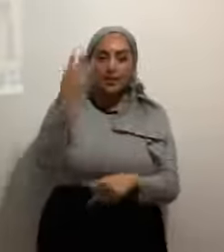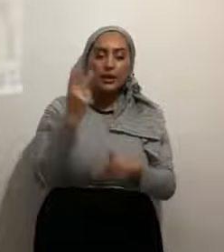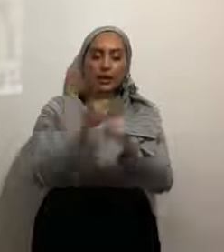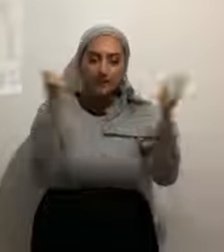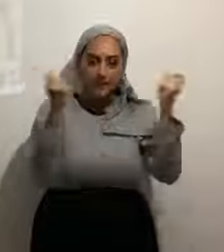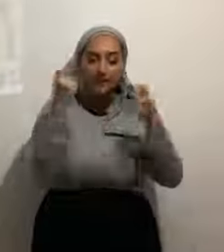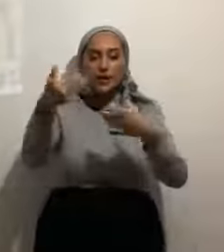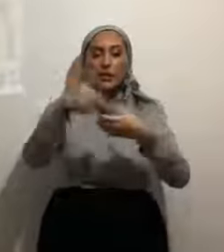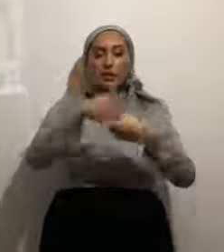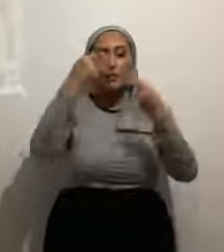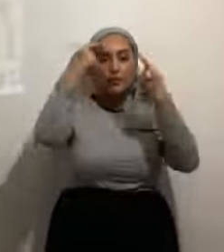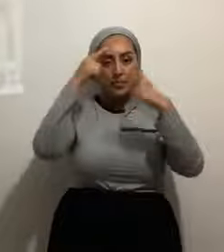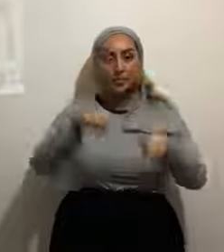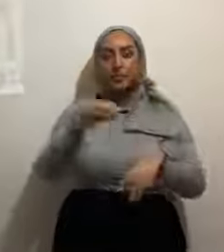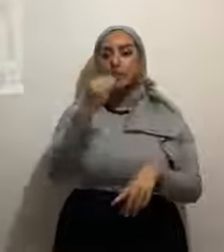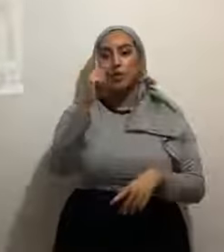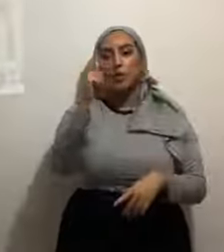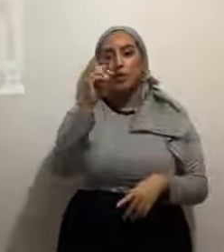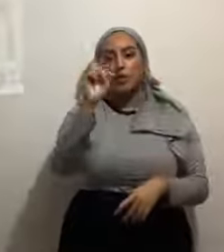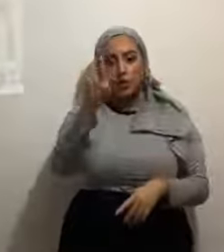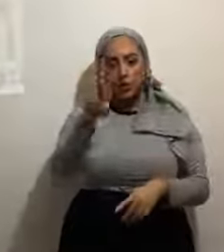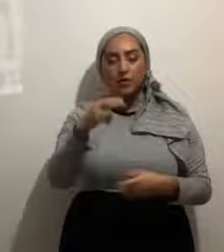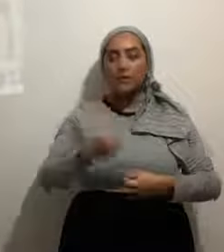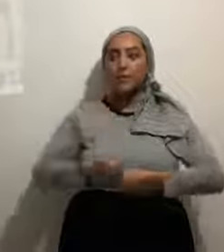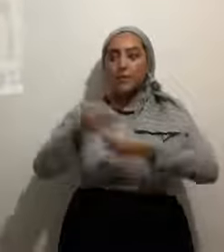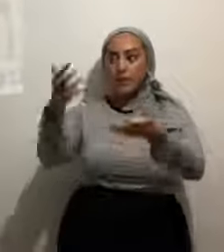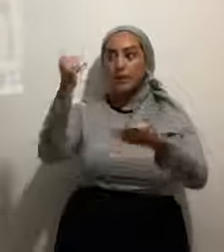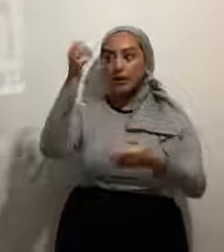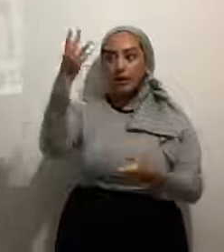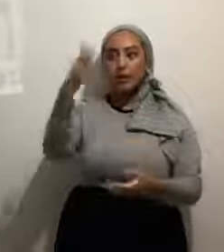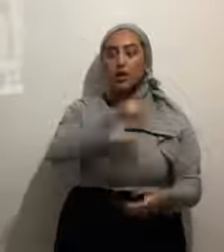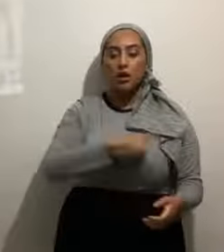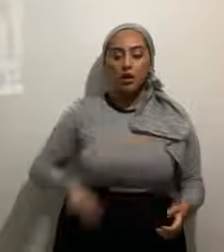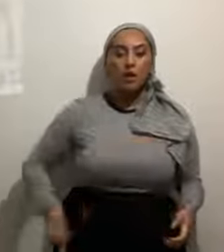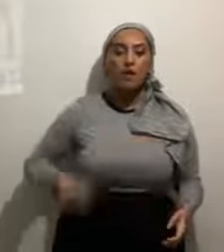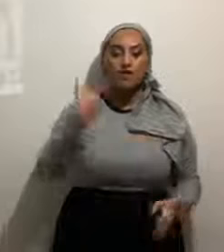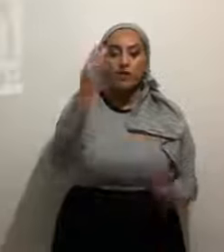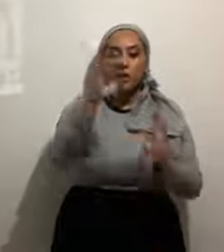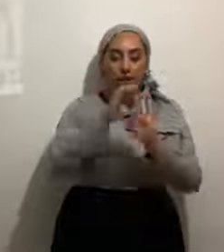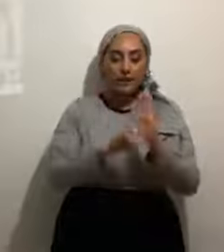a los pactos, come kosher, confiesa que Yahshua es el Señor, el cuarto mandamiento es guardar el Shabbat.